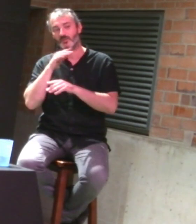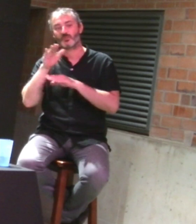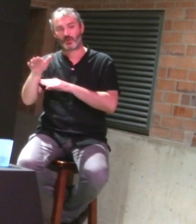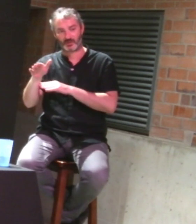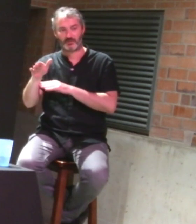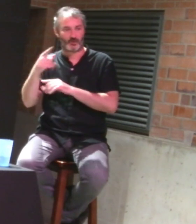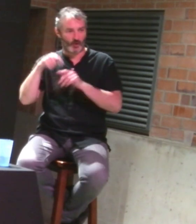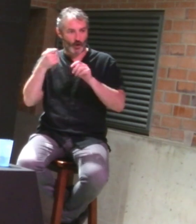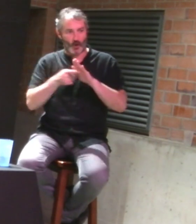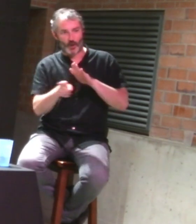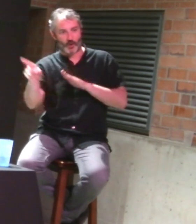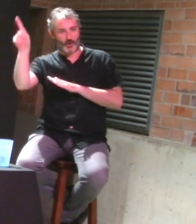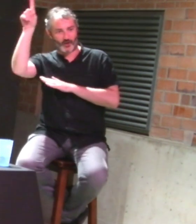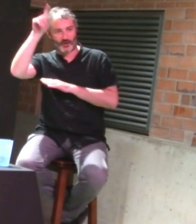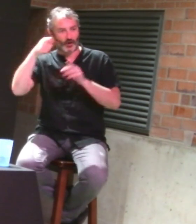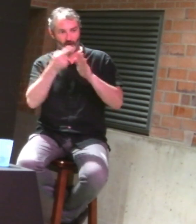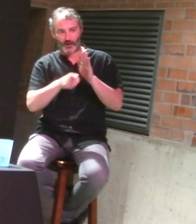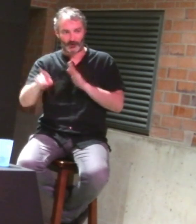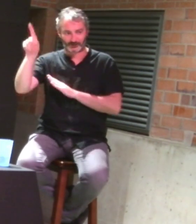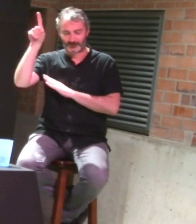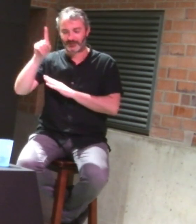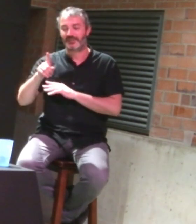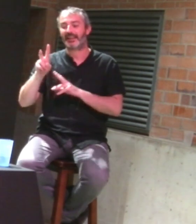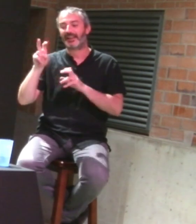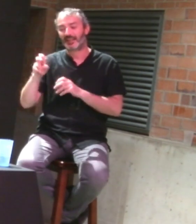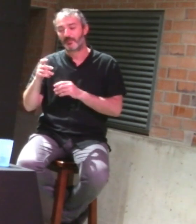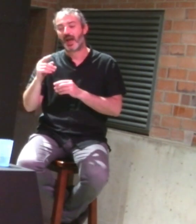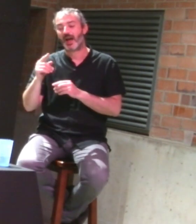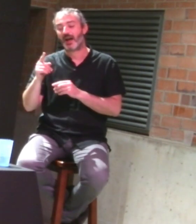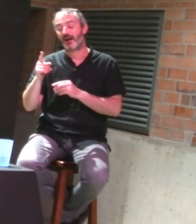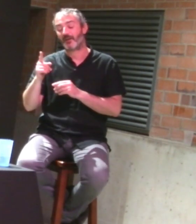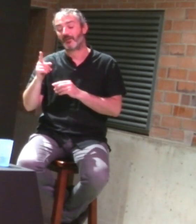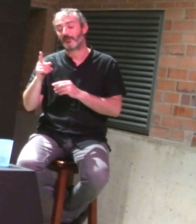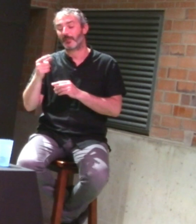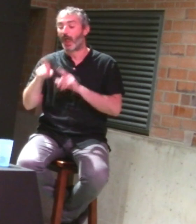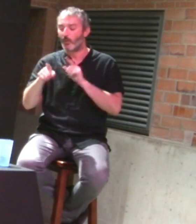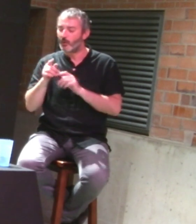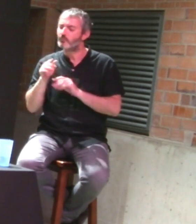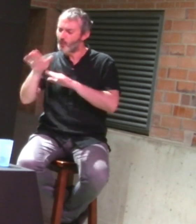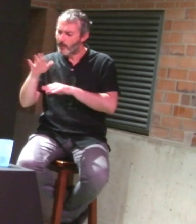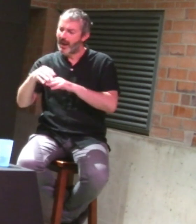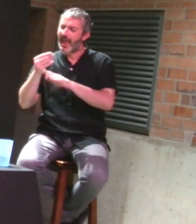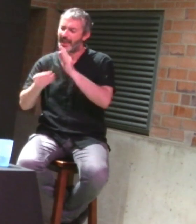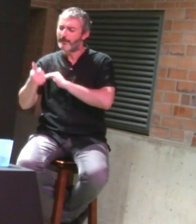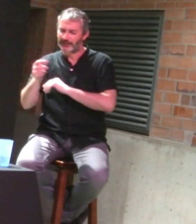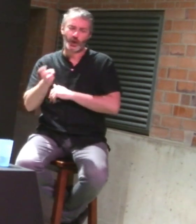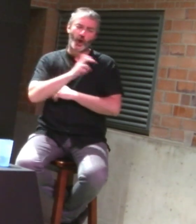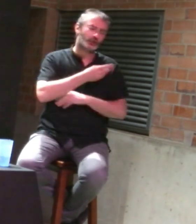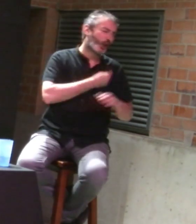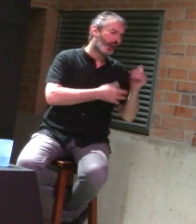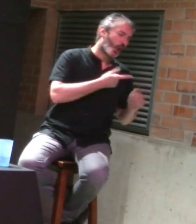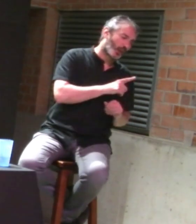fills a la revolució, i en canvi, tots els afrancesats, diria jo, o sigui, tota la colla del